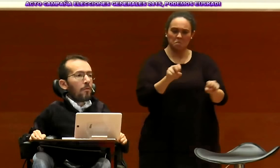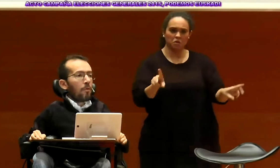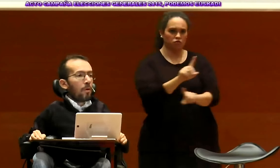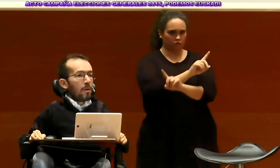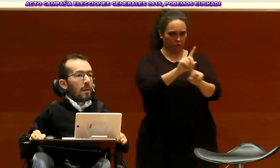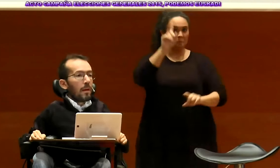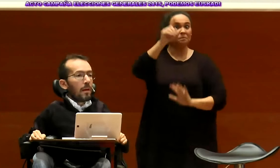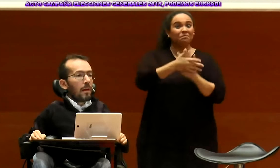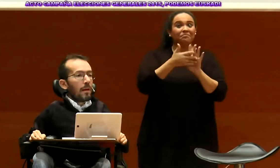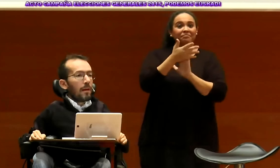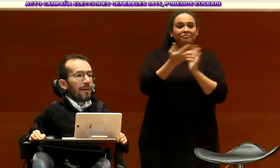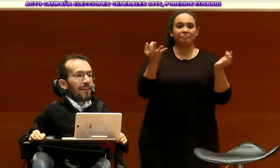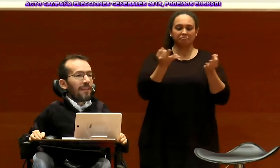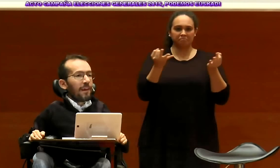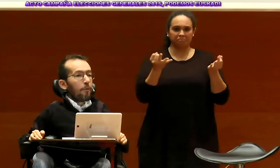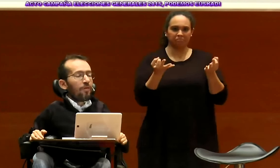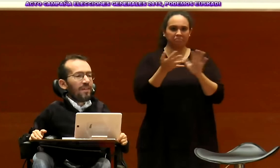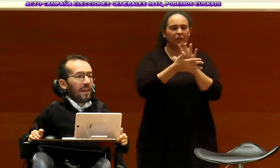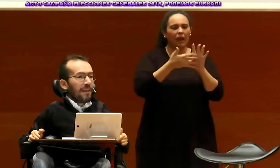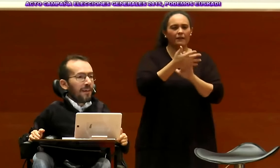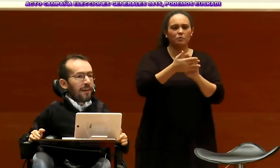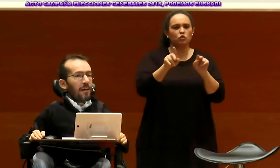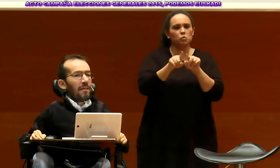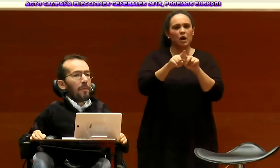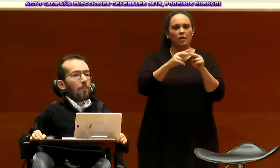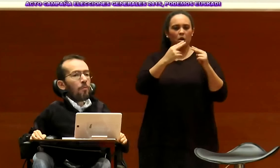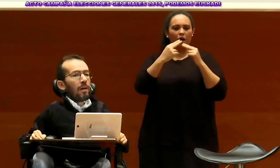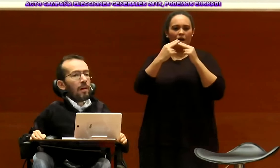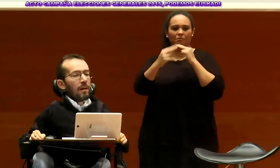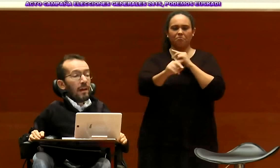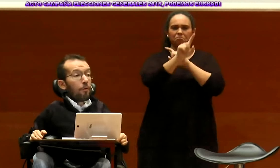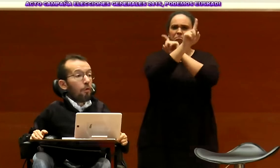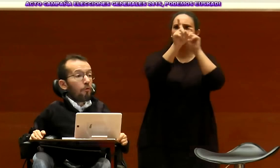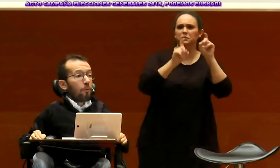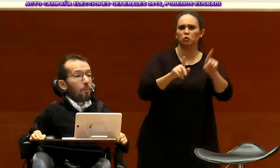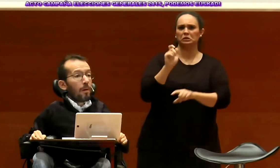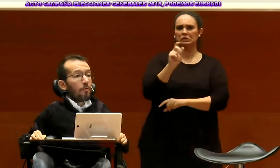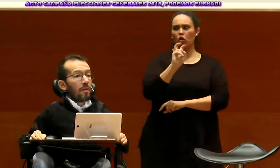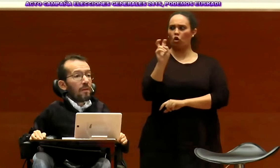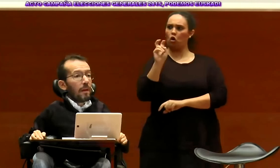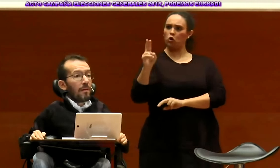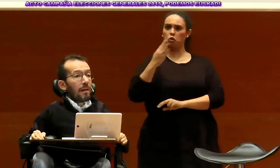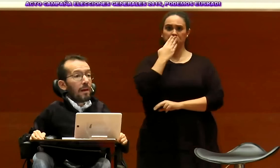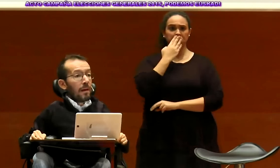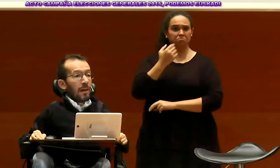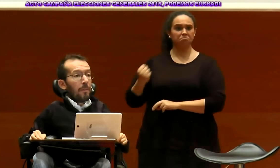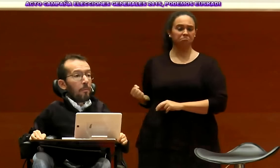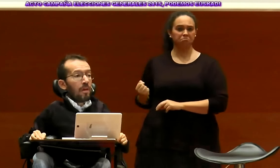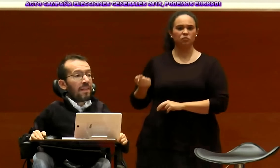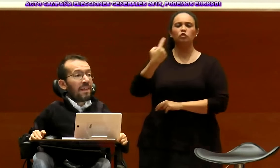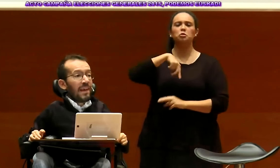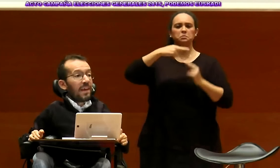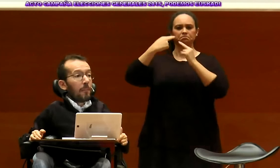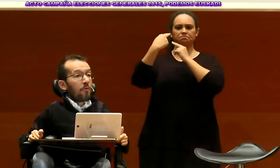estamos hablando de contestar a esa pregunta que otros nunca contestan, que es la